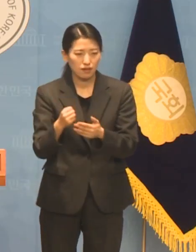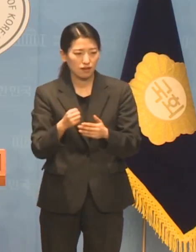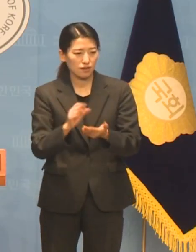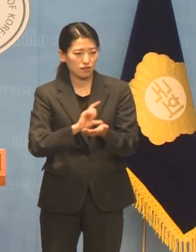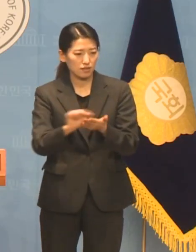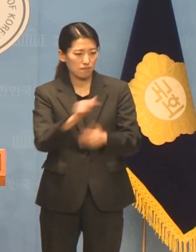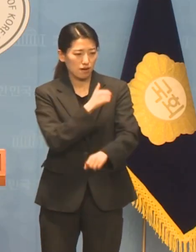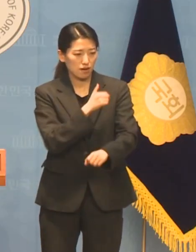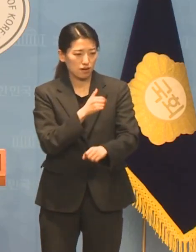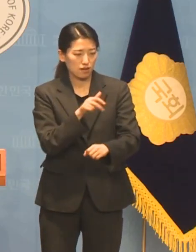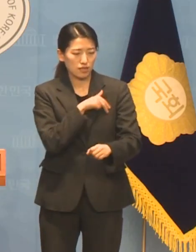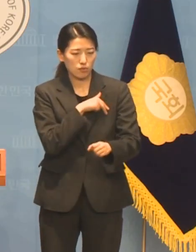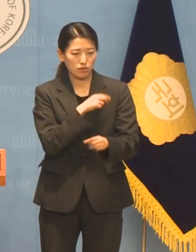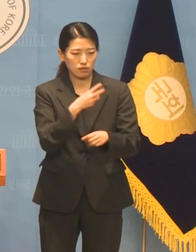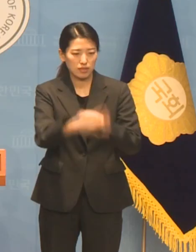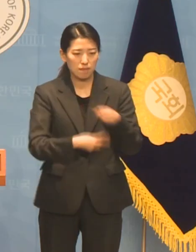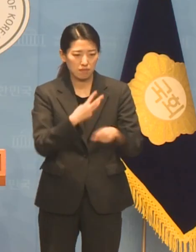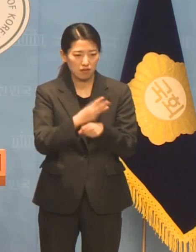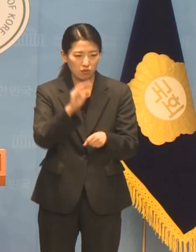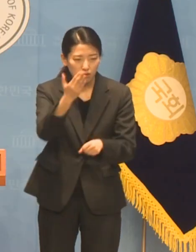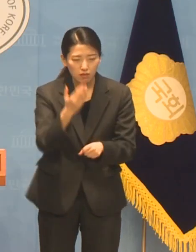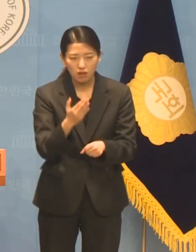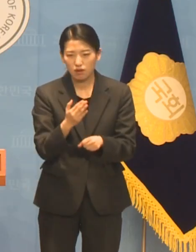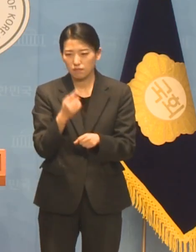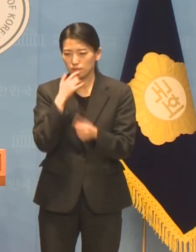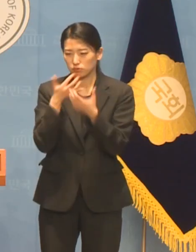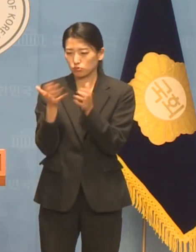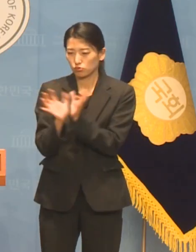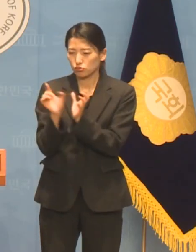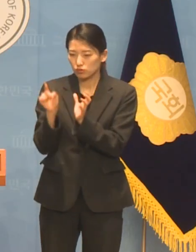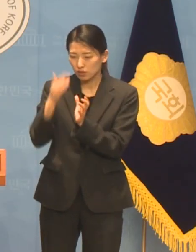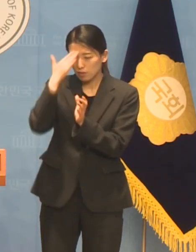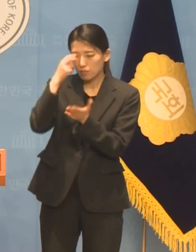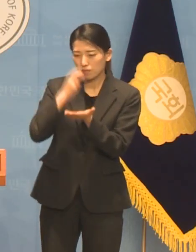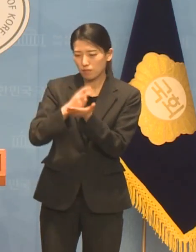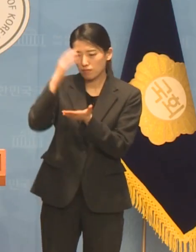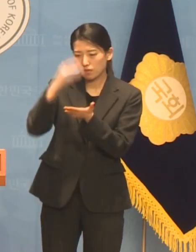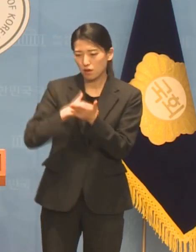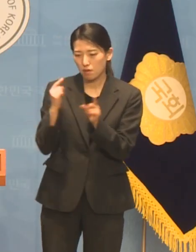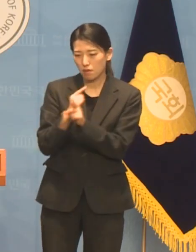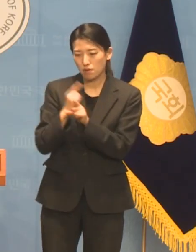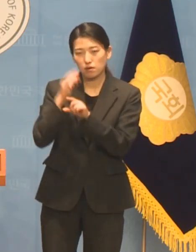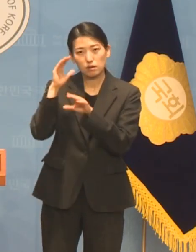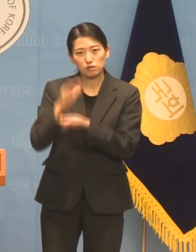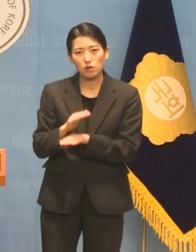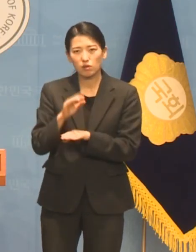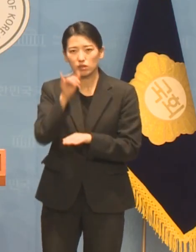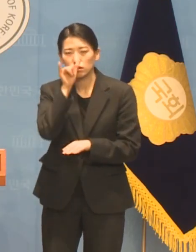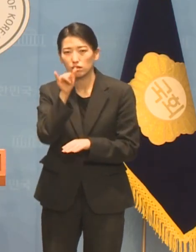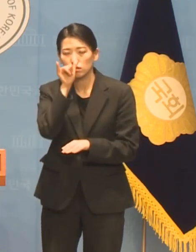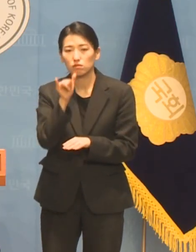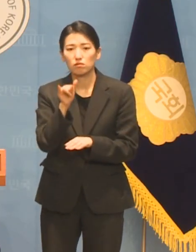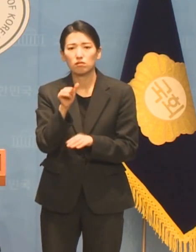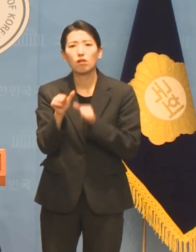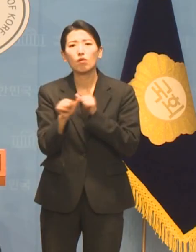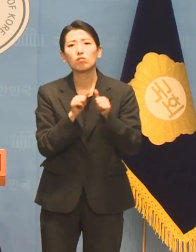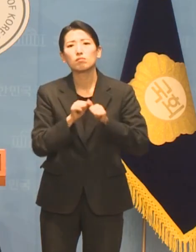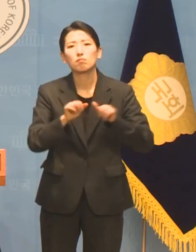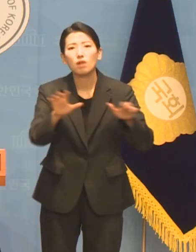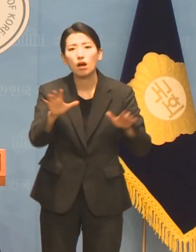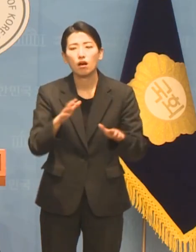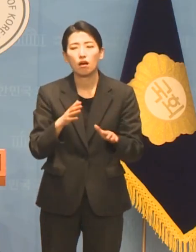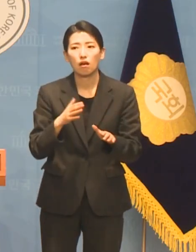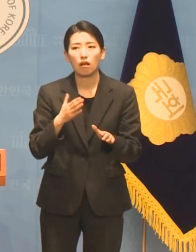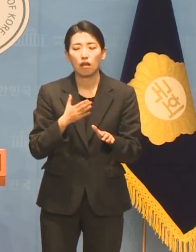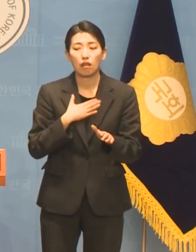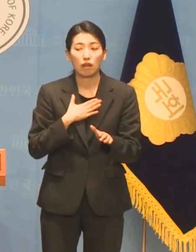내용이 민주당 헌법 개정 초안이 나왔다는 제목으로 퍼지고 있습니다. 저 역시 제보를 받았습니다. 다음으로